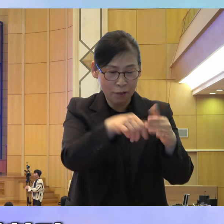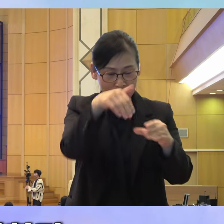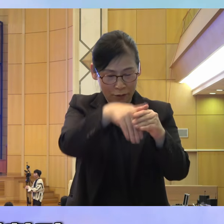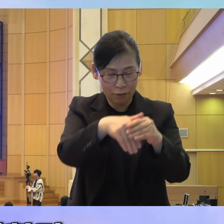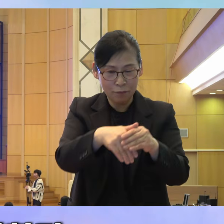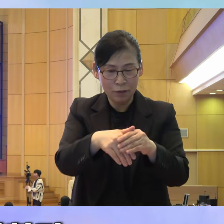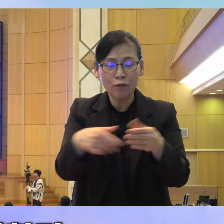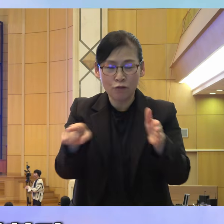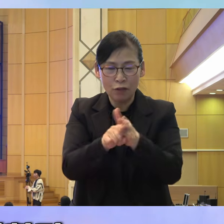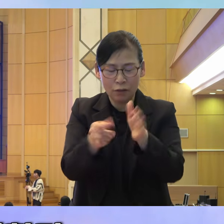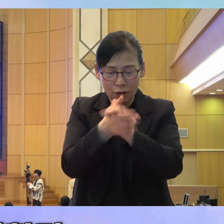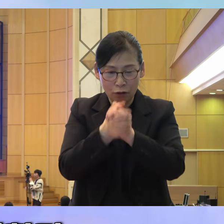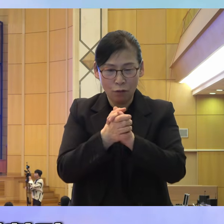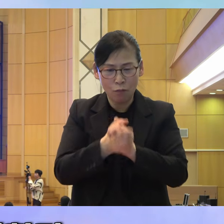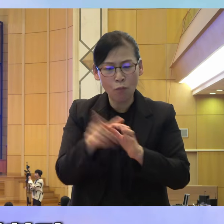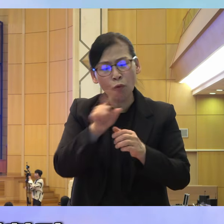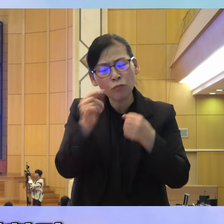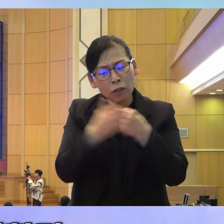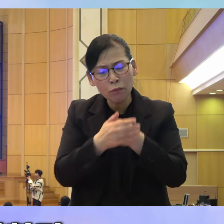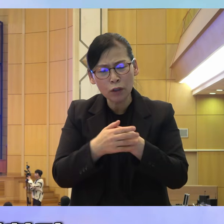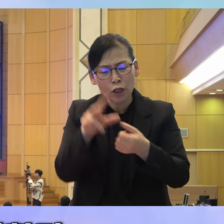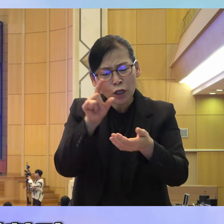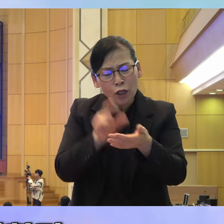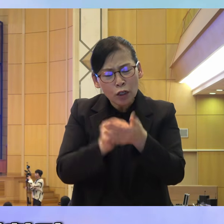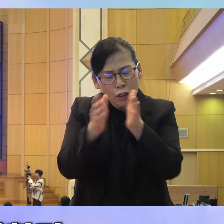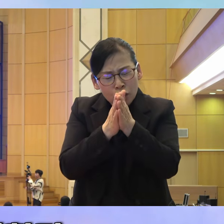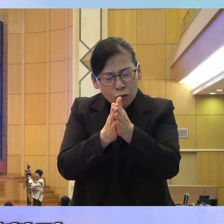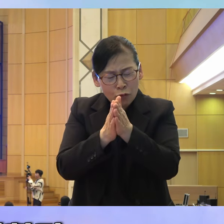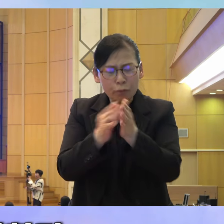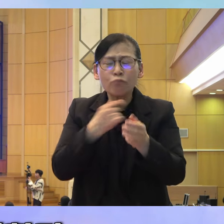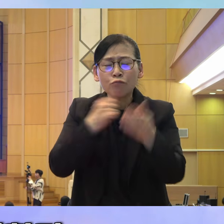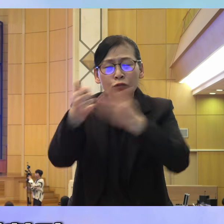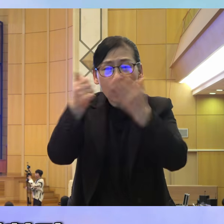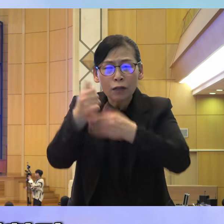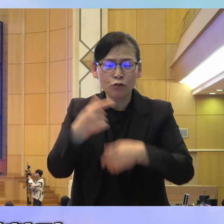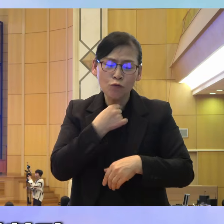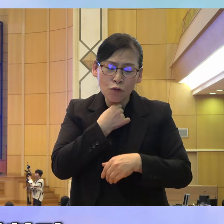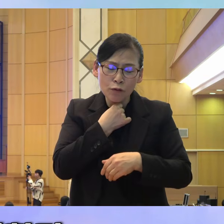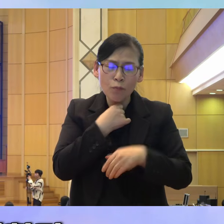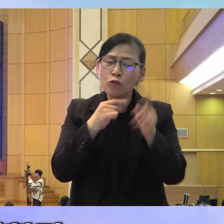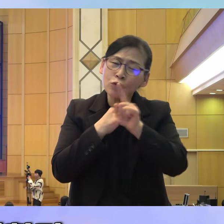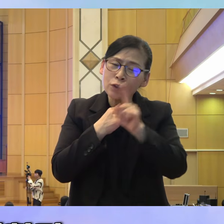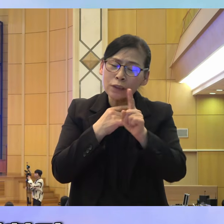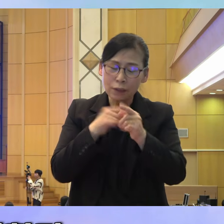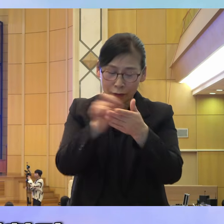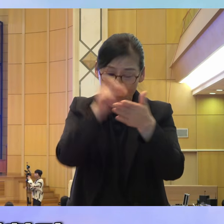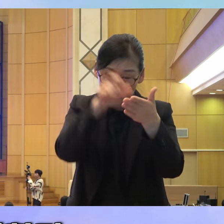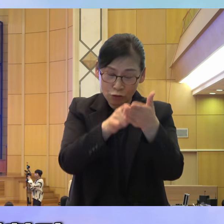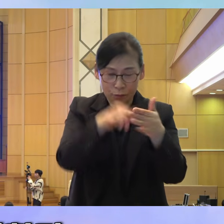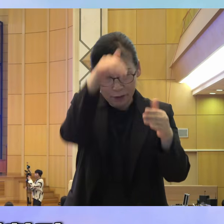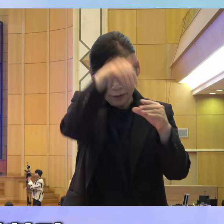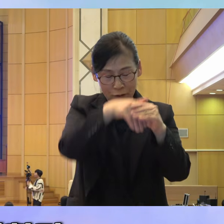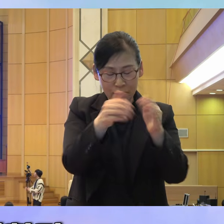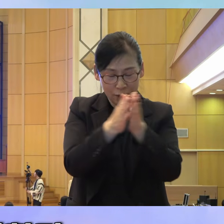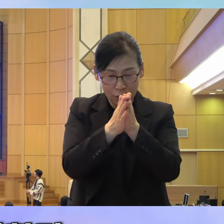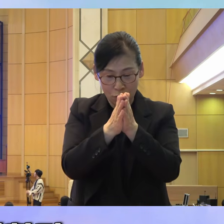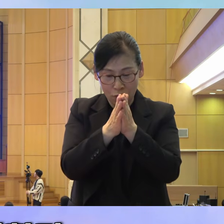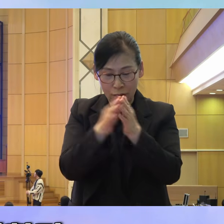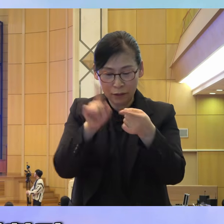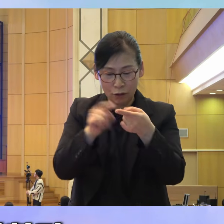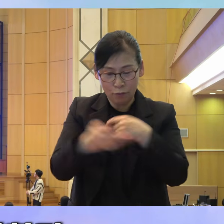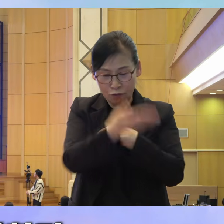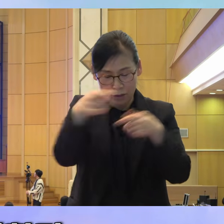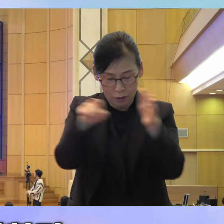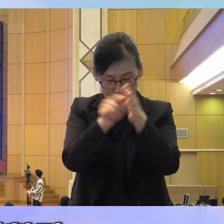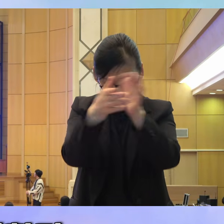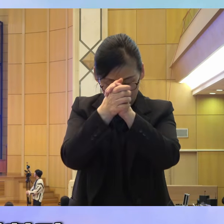그분을 위해서 또 뭐 때문에 기도를 받는 건지 소원을 적어서 넣어주시면 그 기도모에서 여러분을 위해서